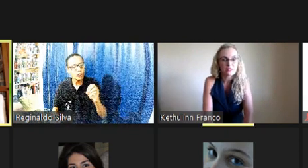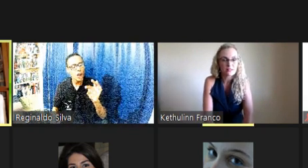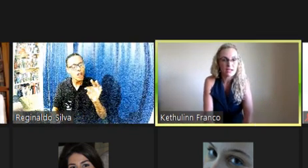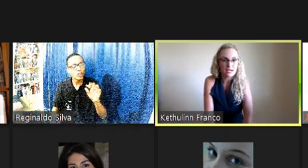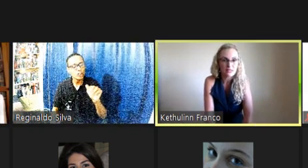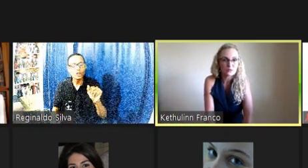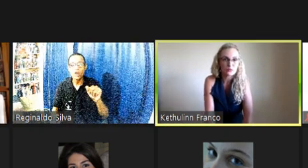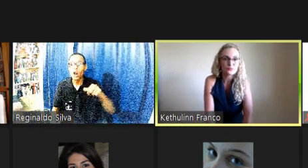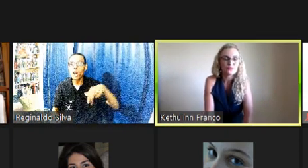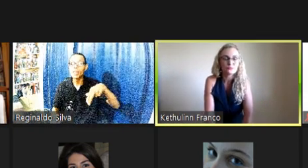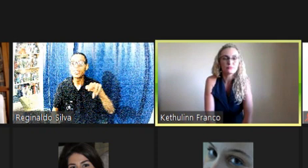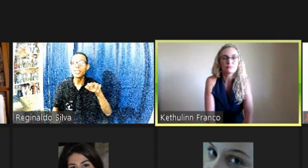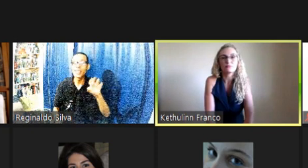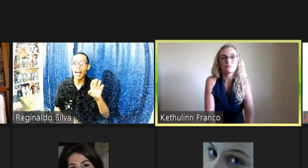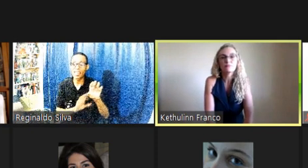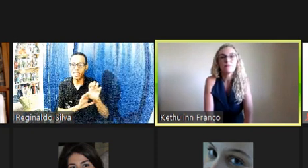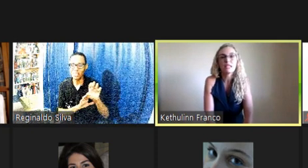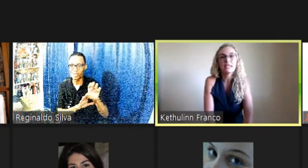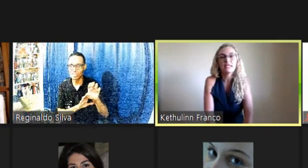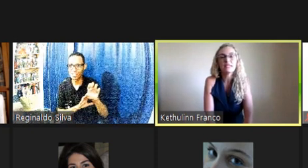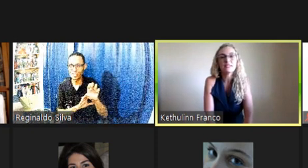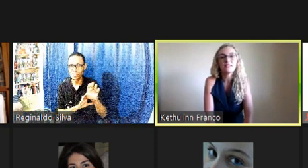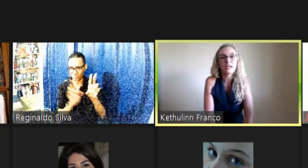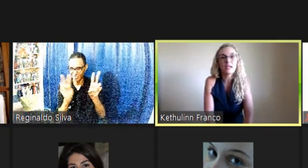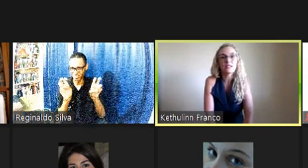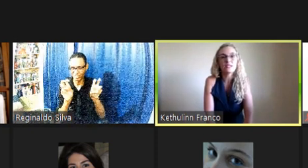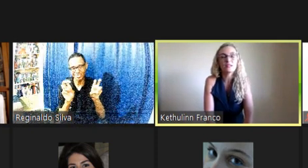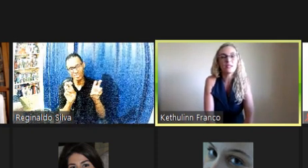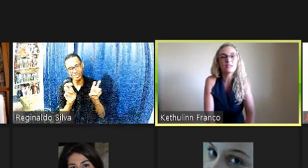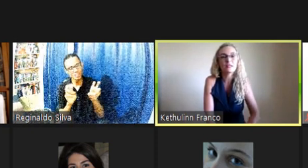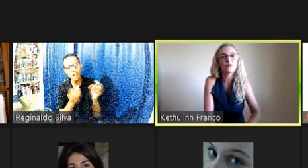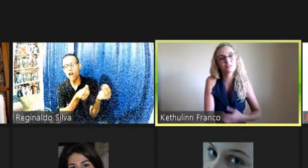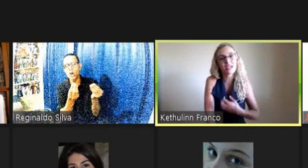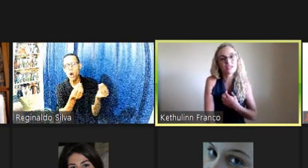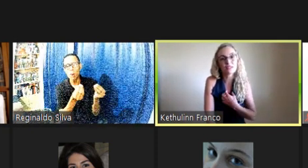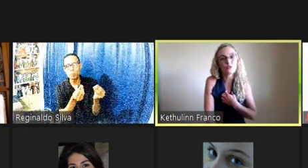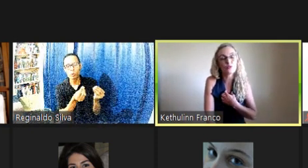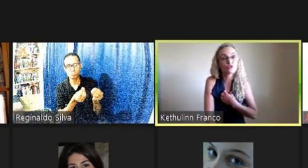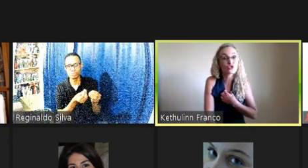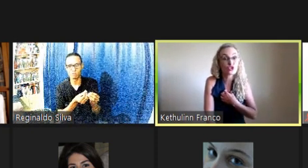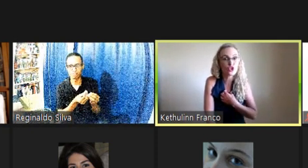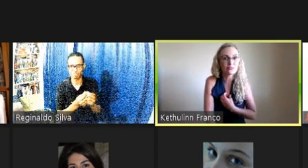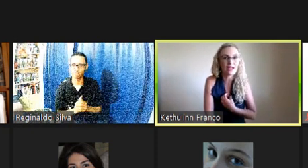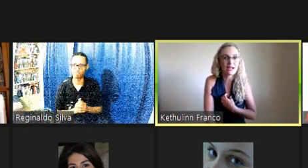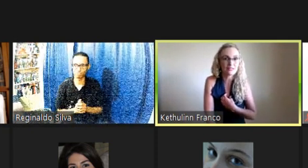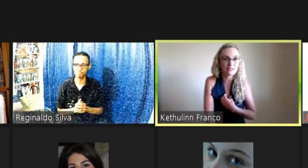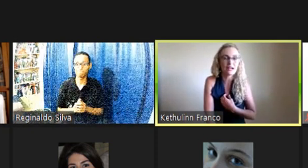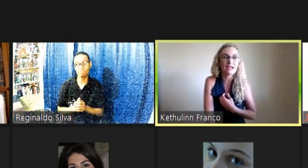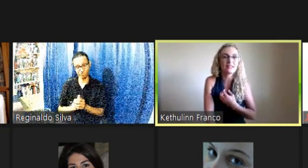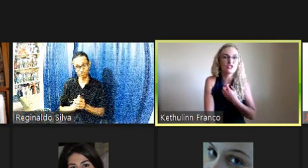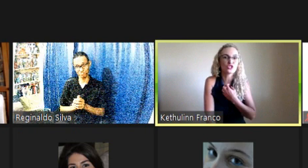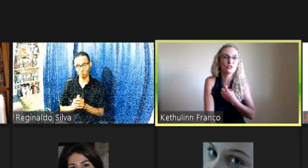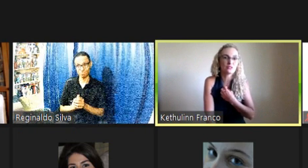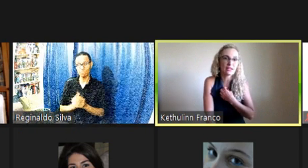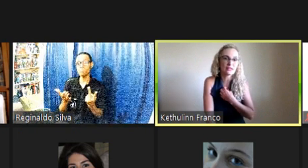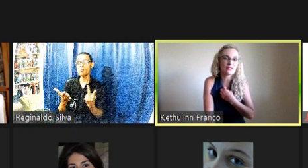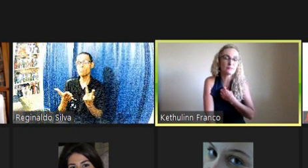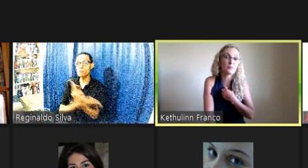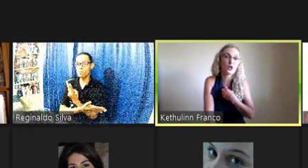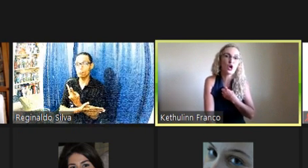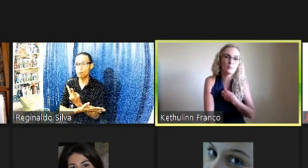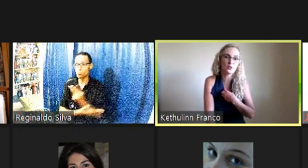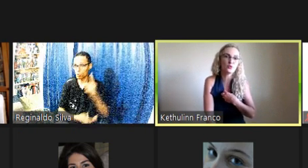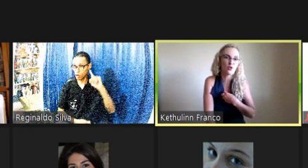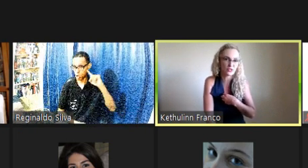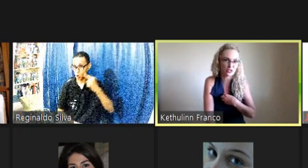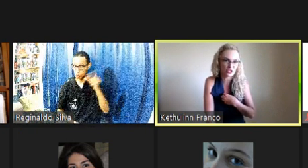Normalmente, o surdo organizado, ele não segue o sotaque, aquele sotaque